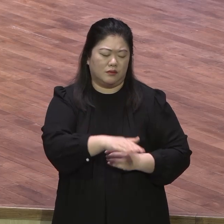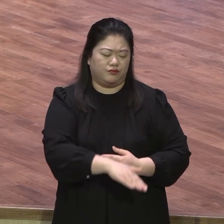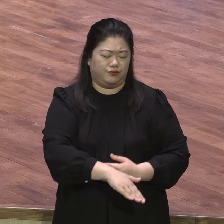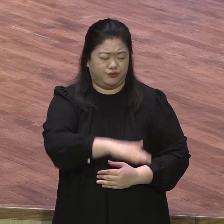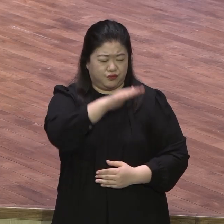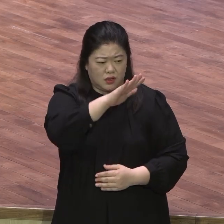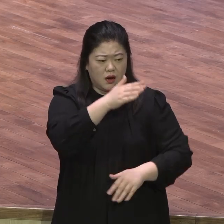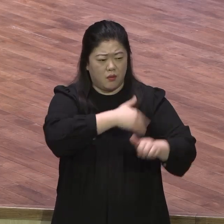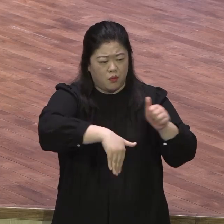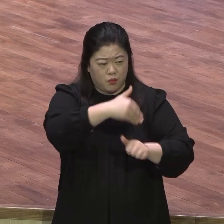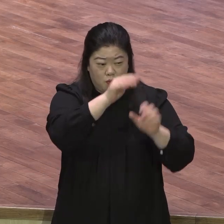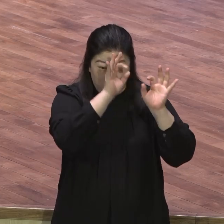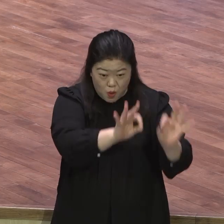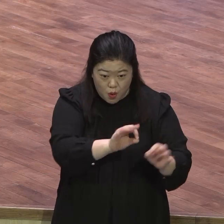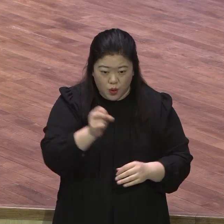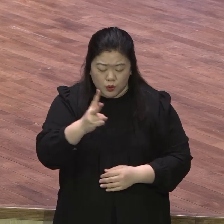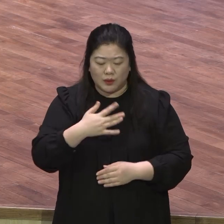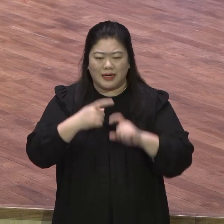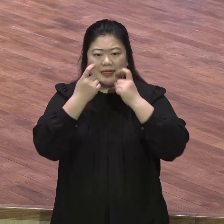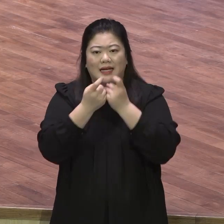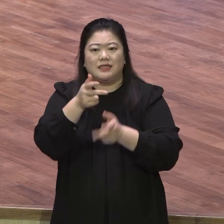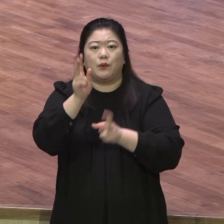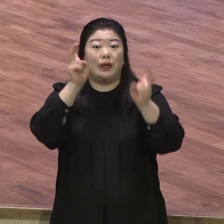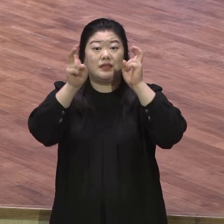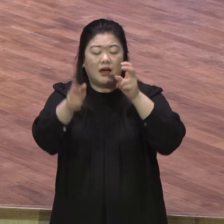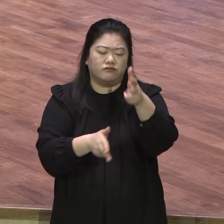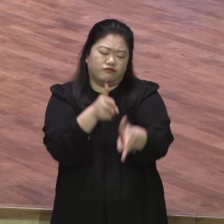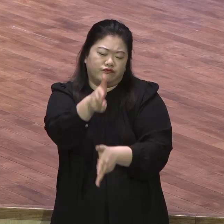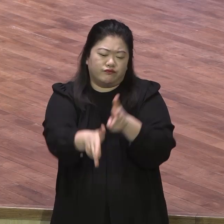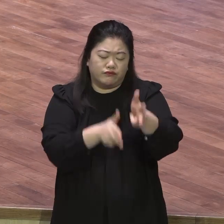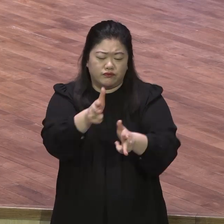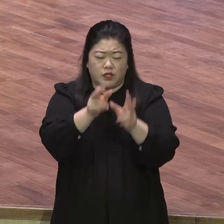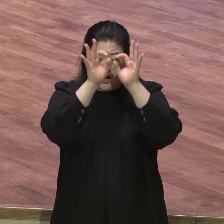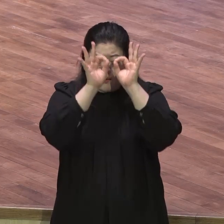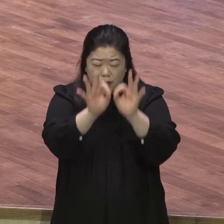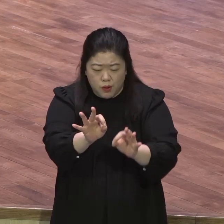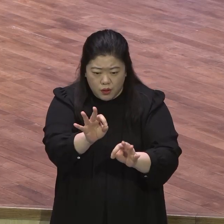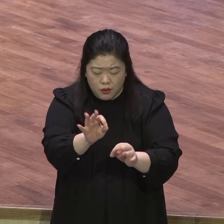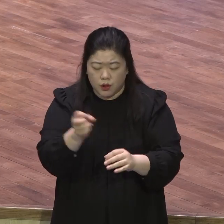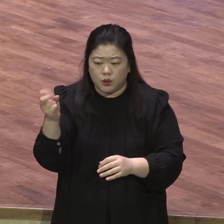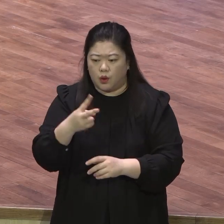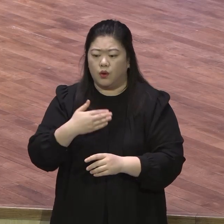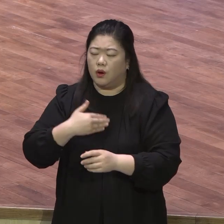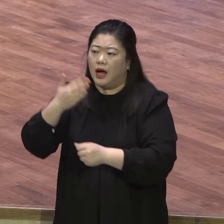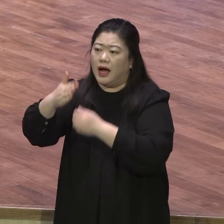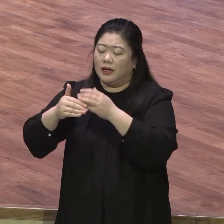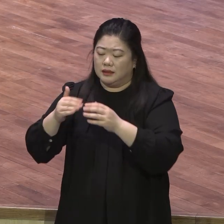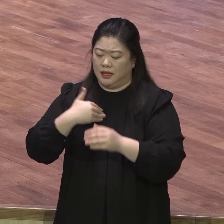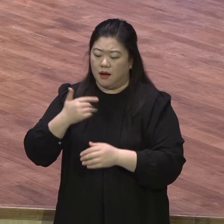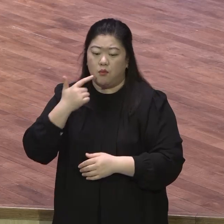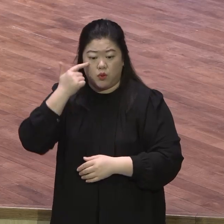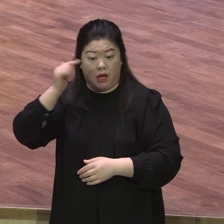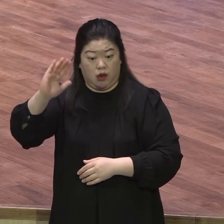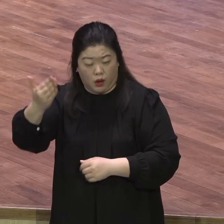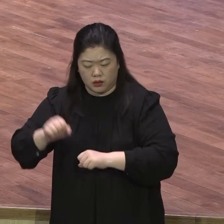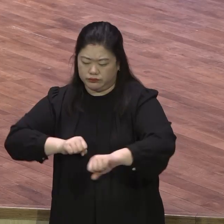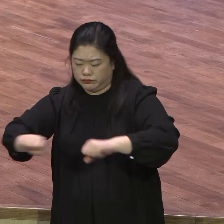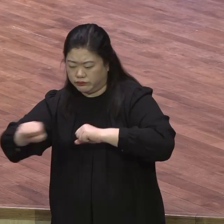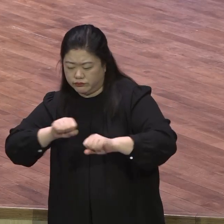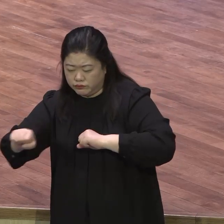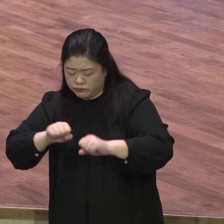사장이고 그렇게 했지만 내가 언제 하나님의 진짜로 승인받았냐 언제 정말 모든